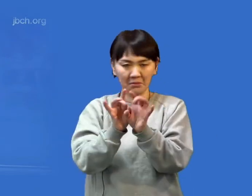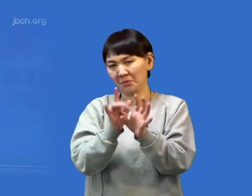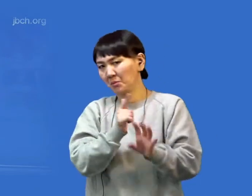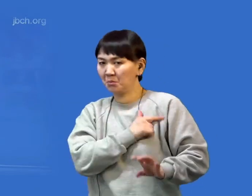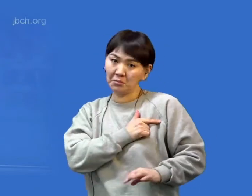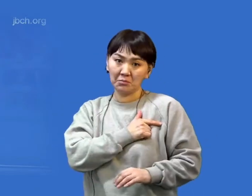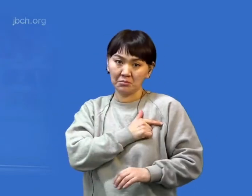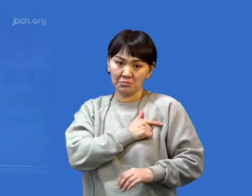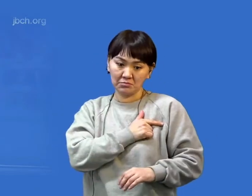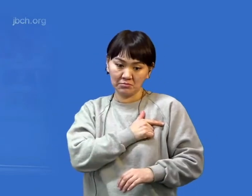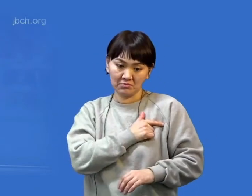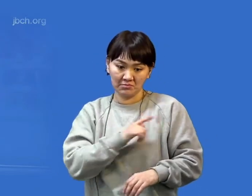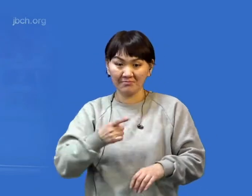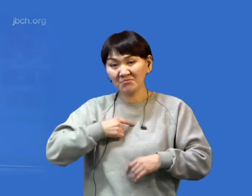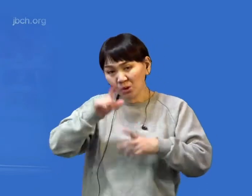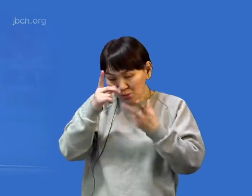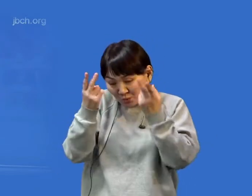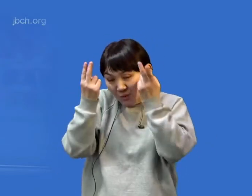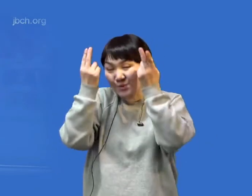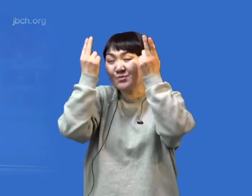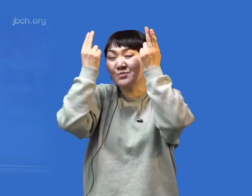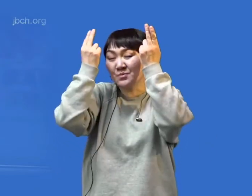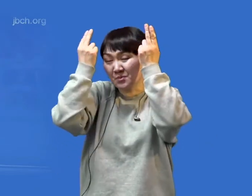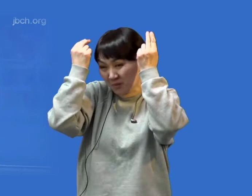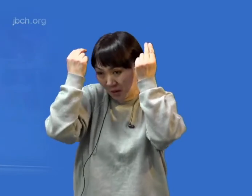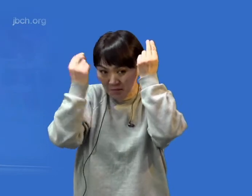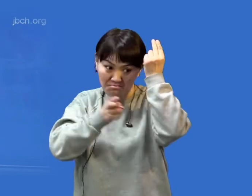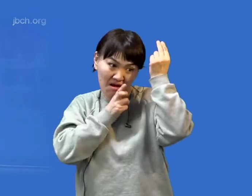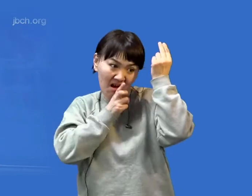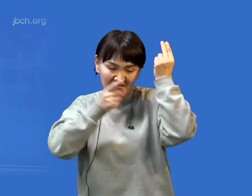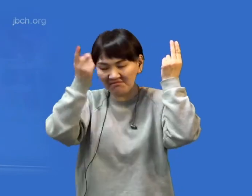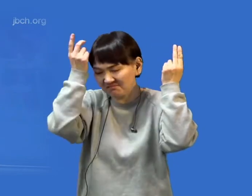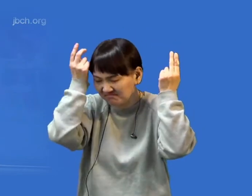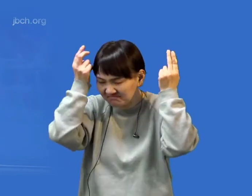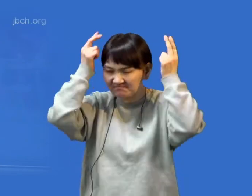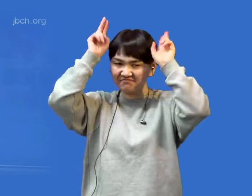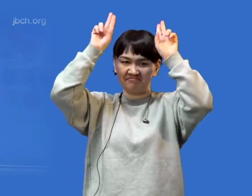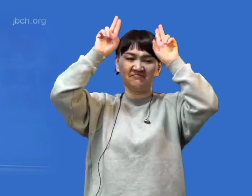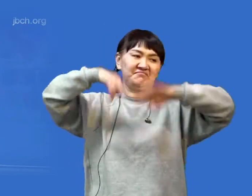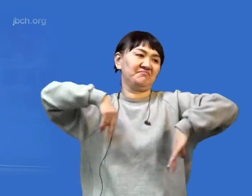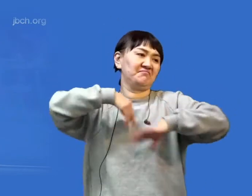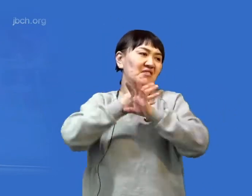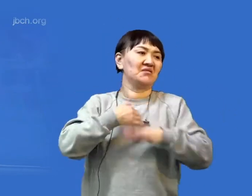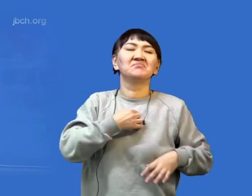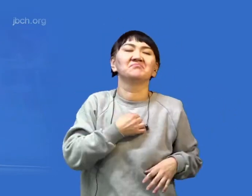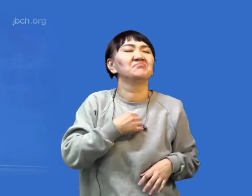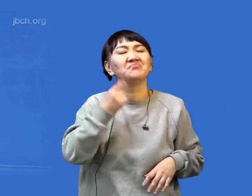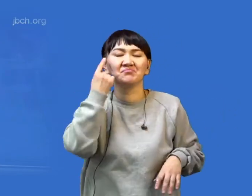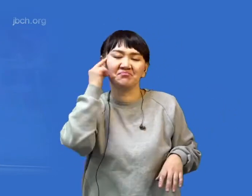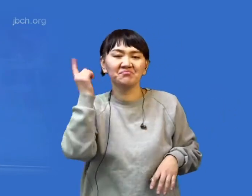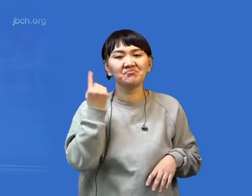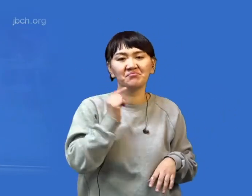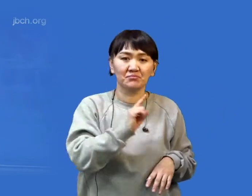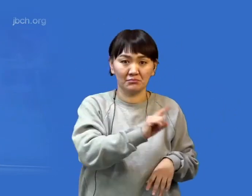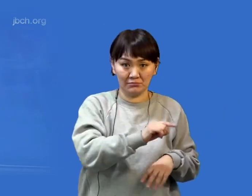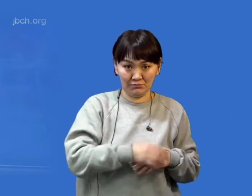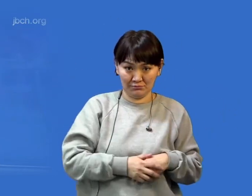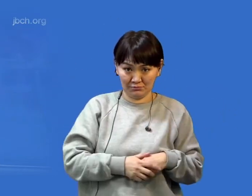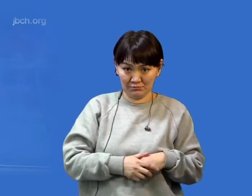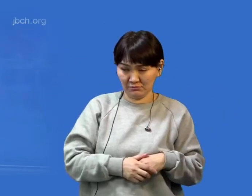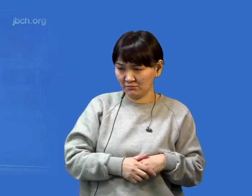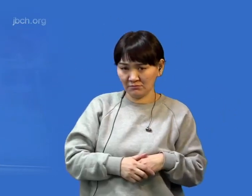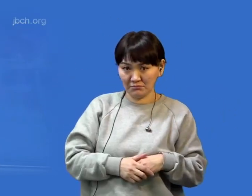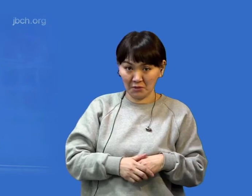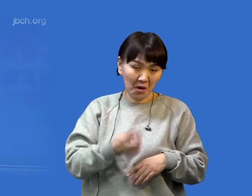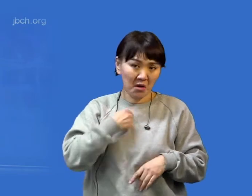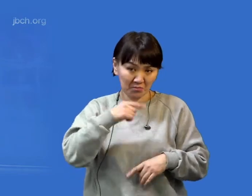Би бурхны үгэнд дуулууртай байх гэсэн чи яахлаараа намайг ингэ зовоогаад байгаа юм гээл. Зовлон гинэ үү? Есүс ийзен ямар их зовсон